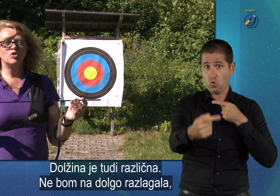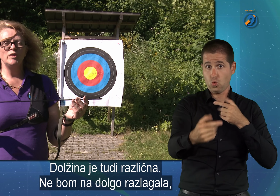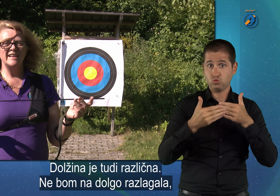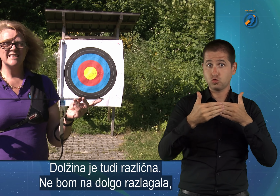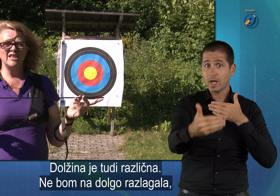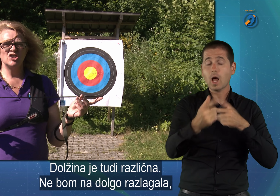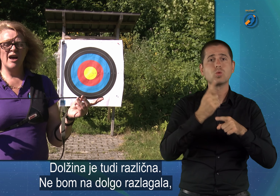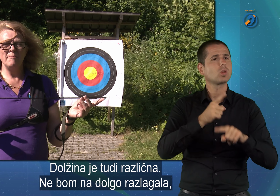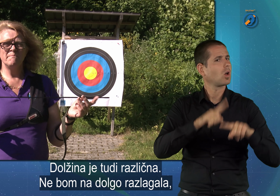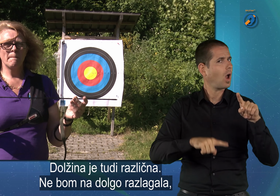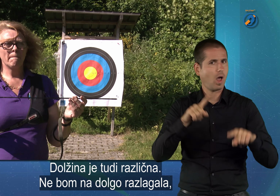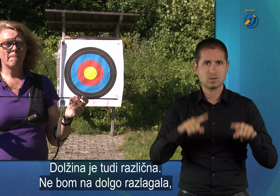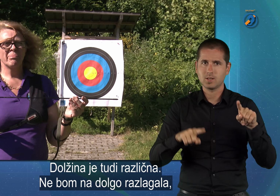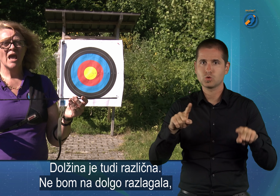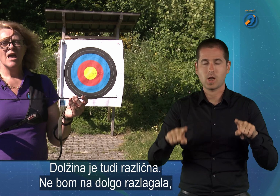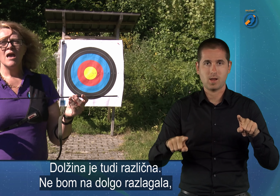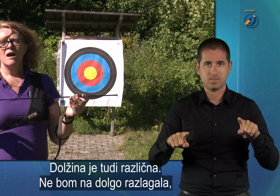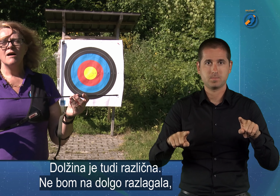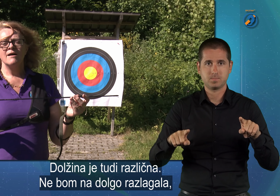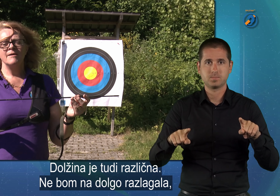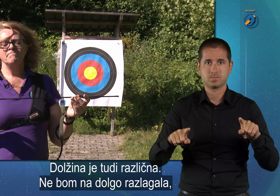Dolžina je tudi različna.